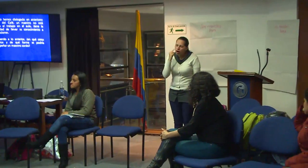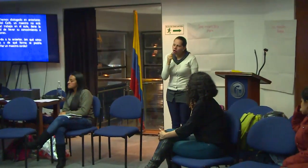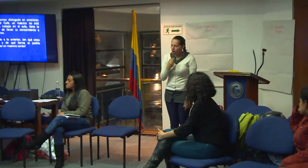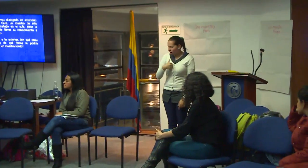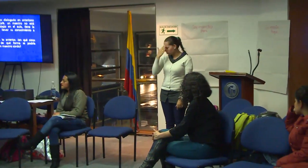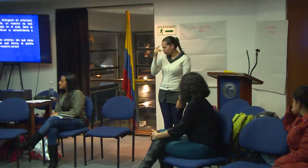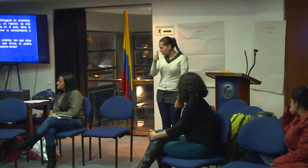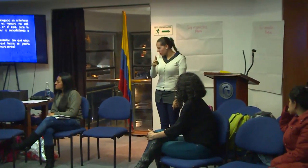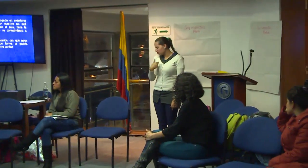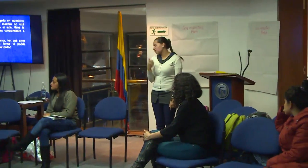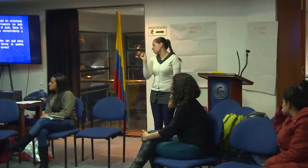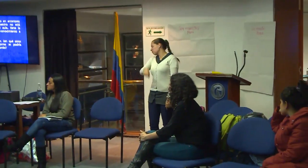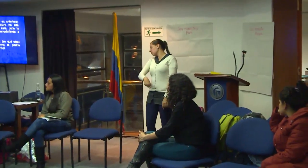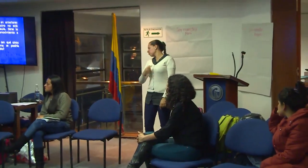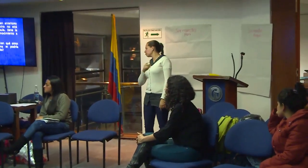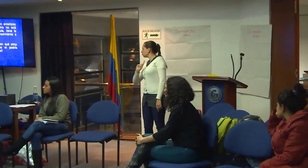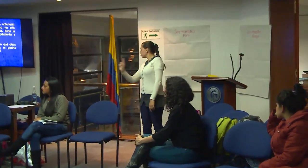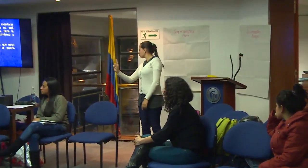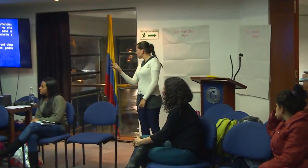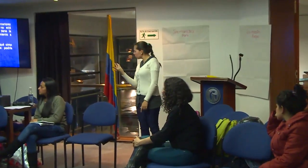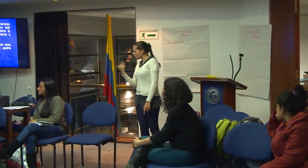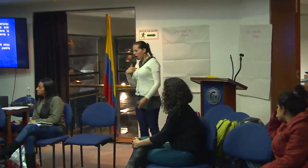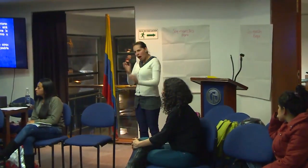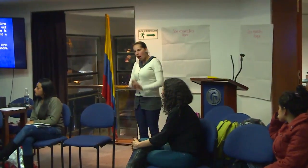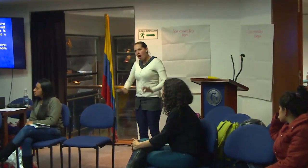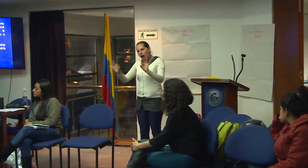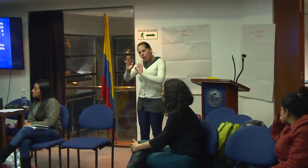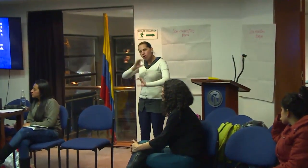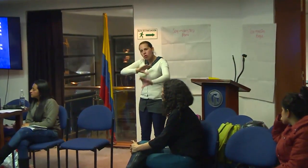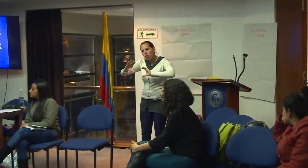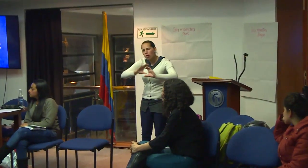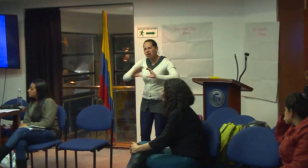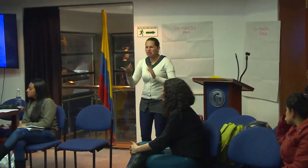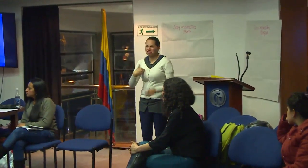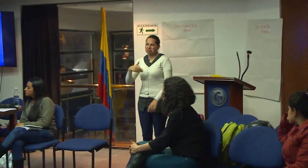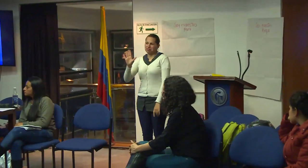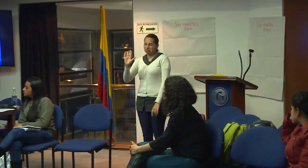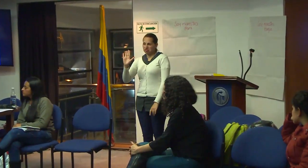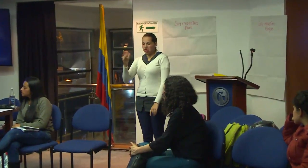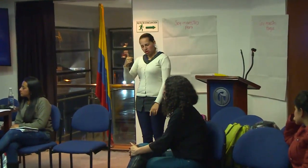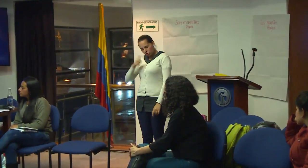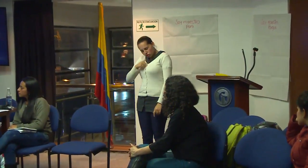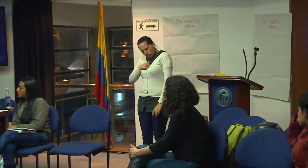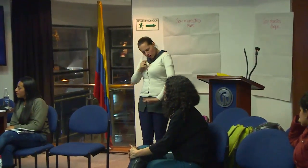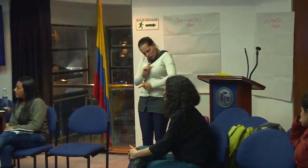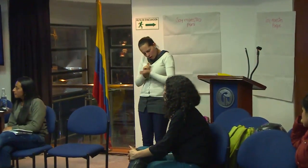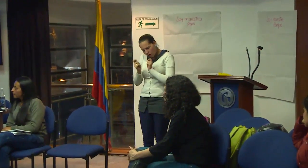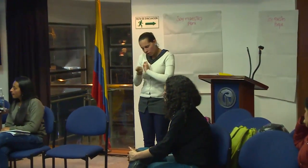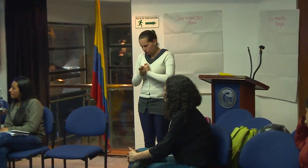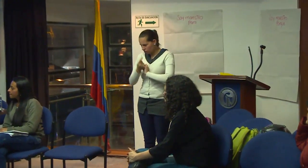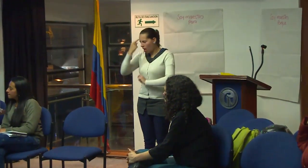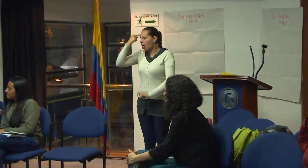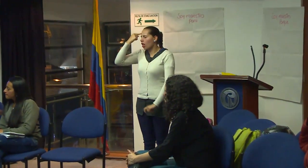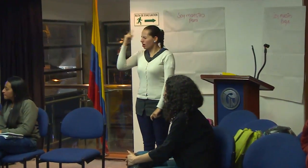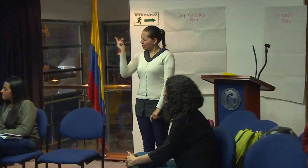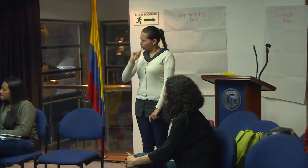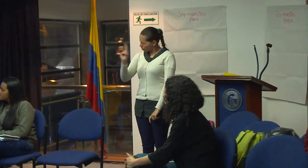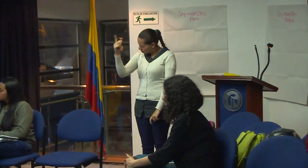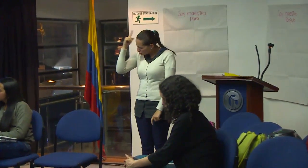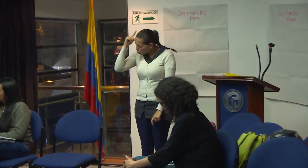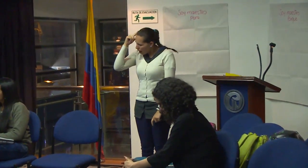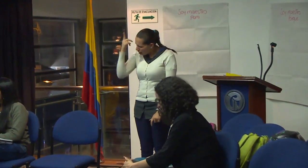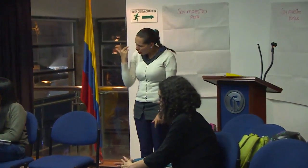lo veo, a mí no me importa comunicarme con él. Cuando yo empiezo a transformarme, digo, no, Joana, es